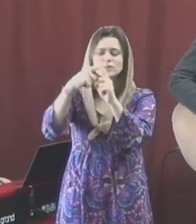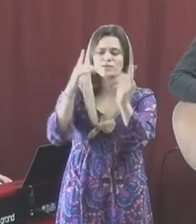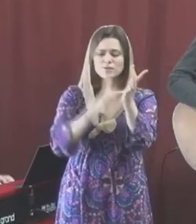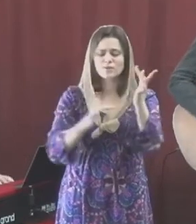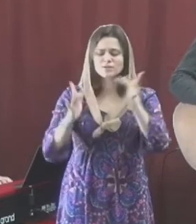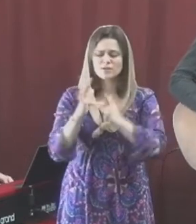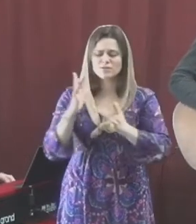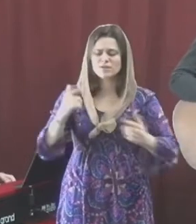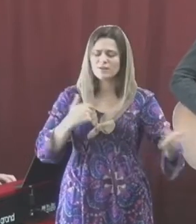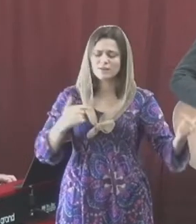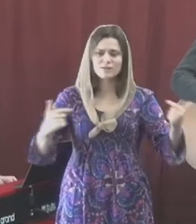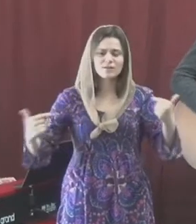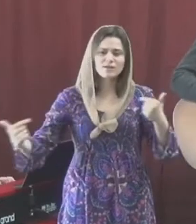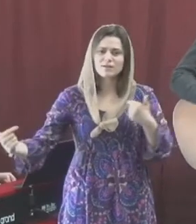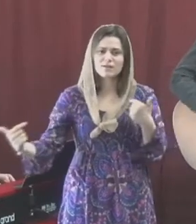Голгофі Христос